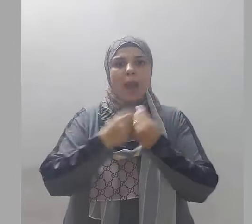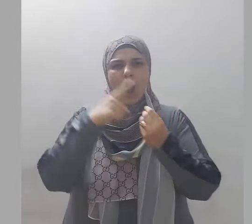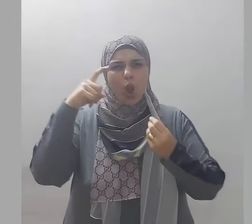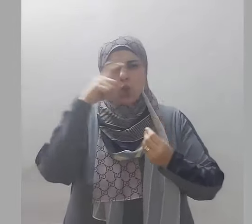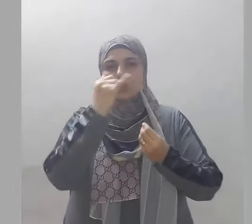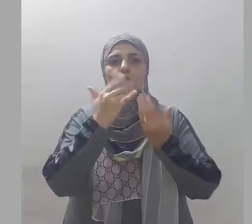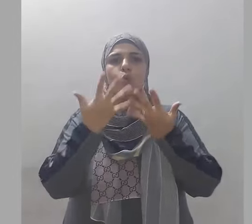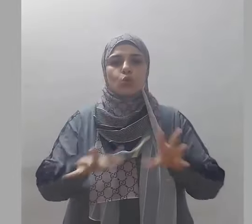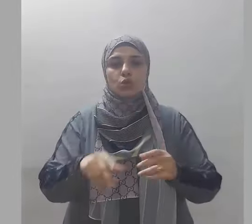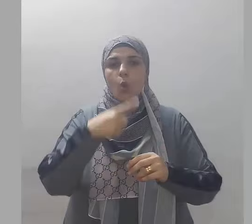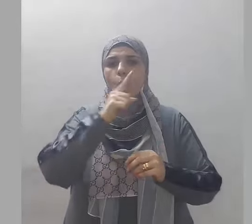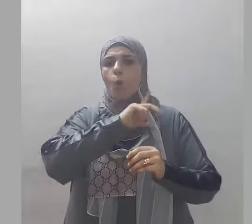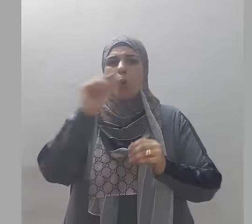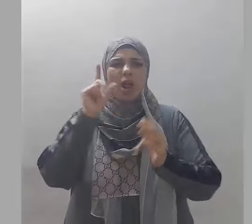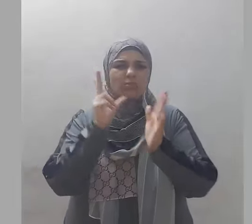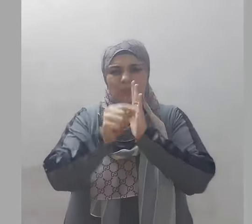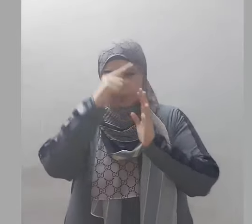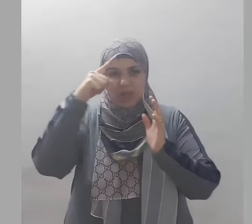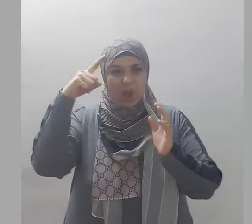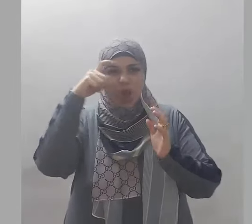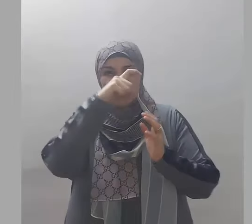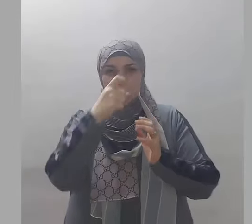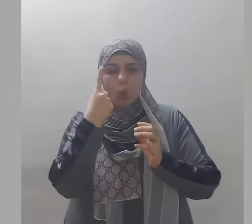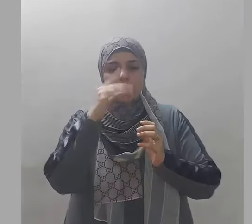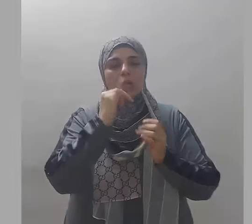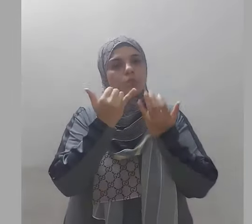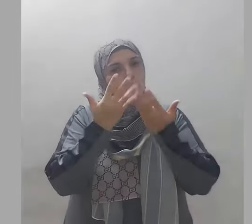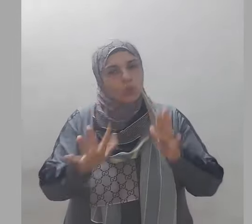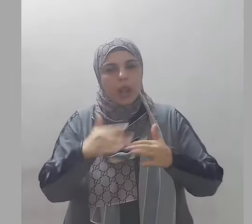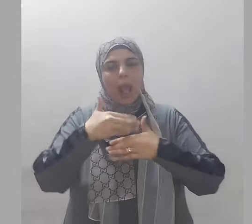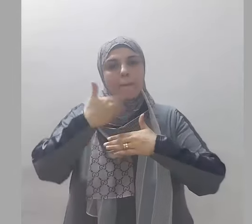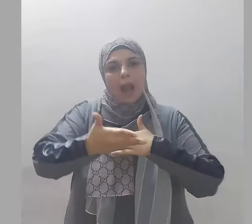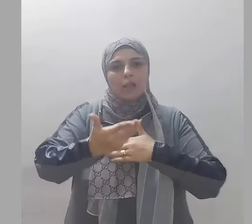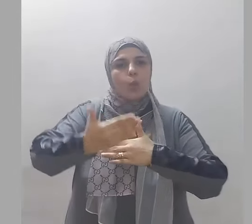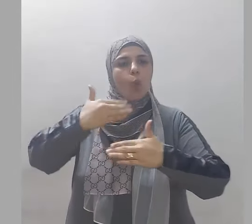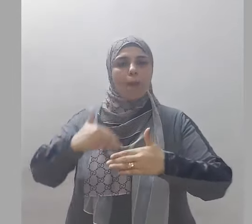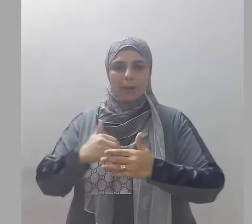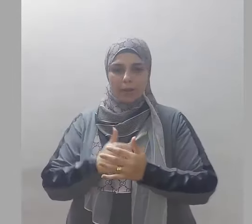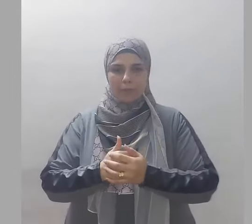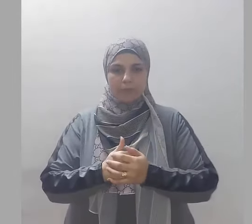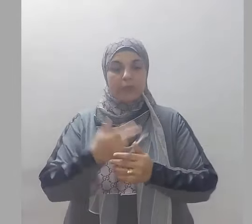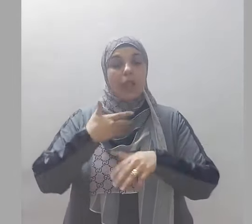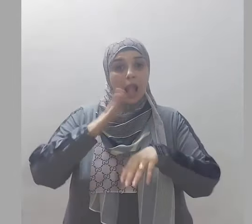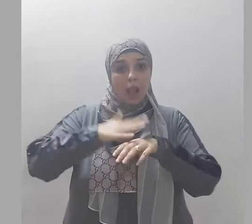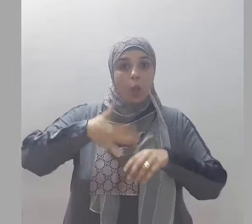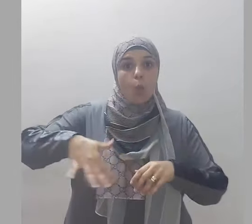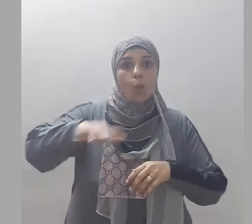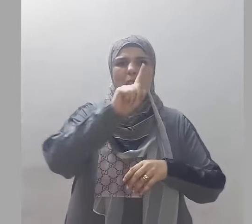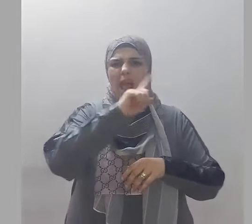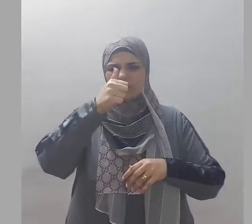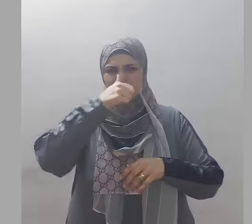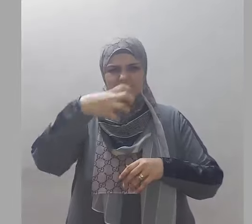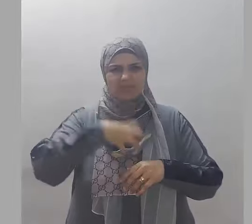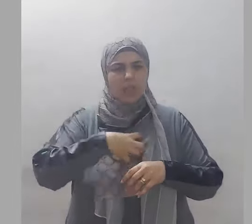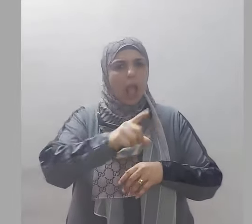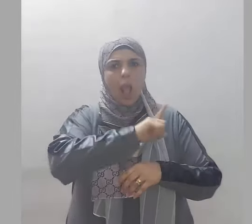ولا يغلب عسر يسرين، يسرا قبله ويسرا بعده. فعلينا ألا نيأس، وألا نحبط،